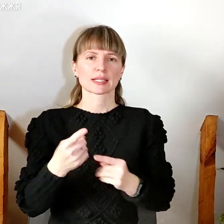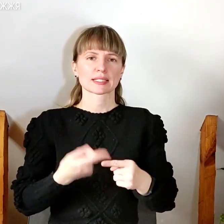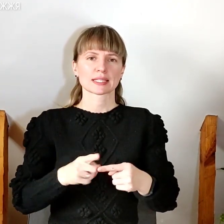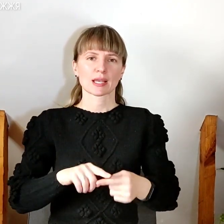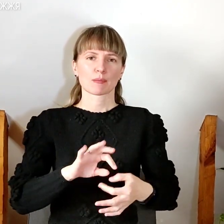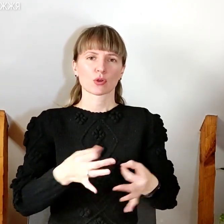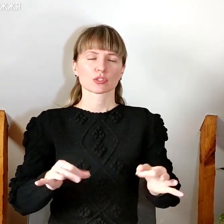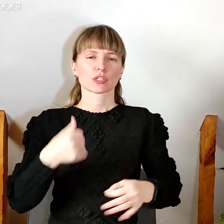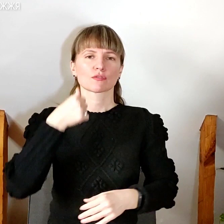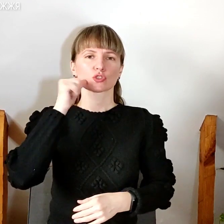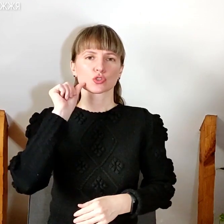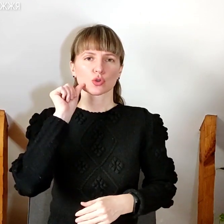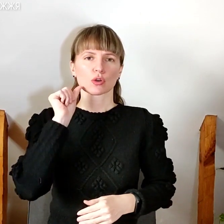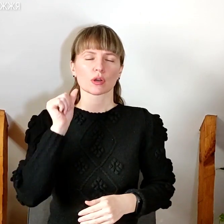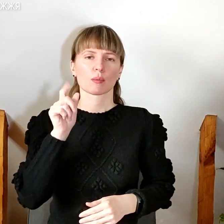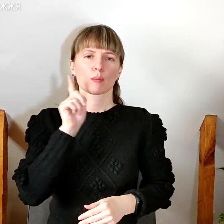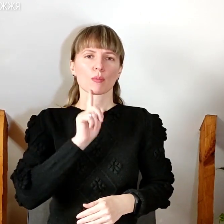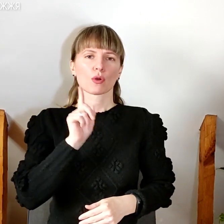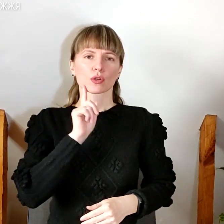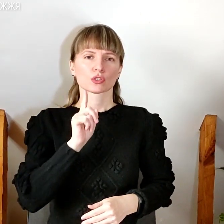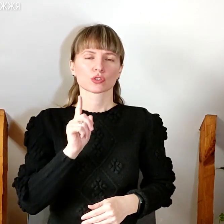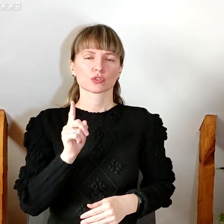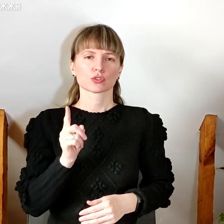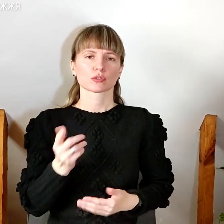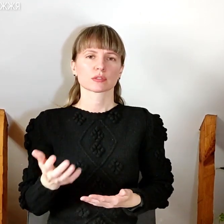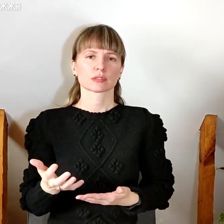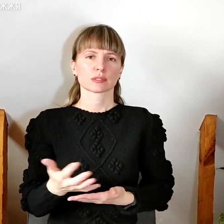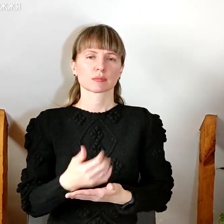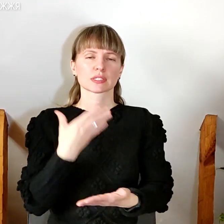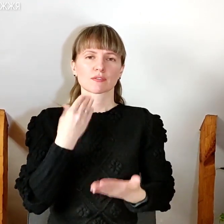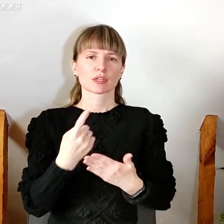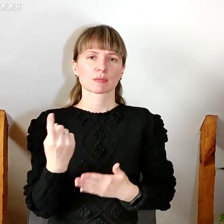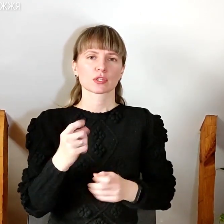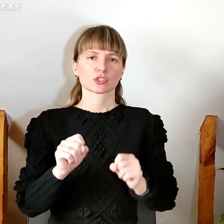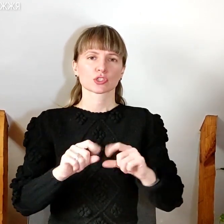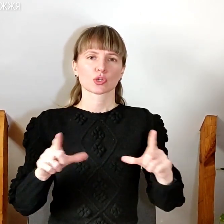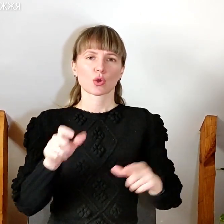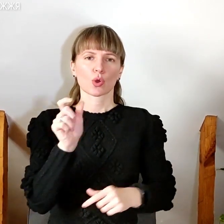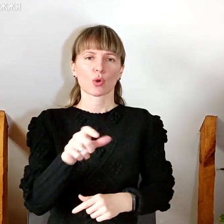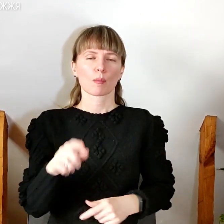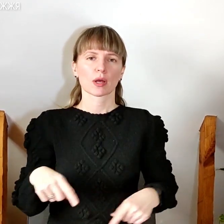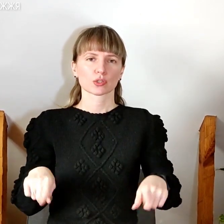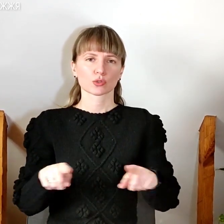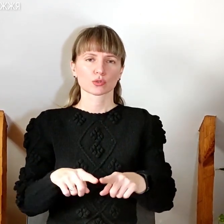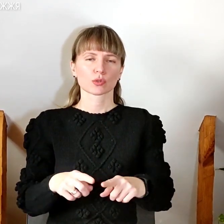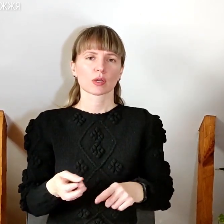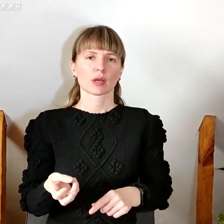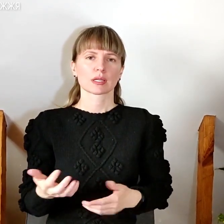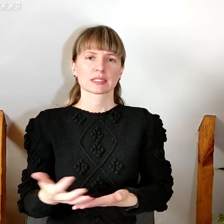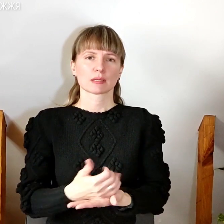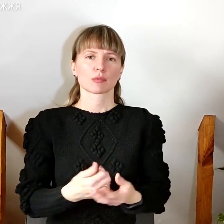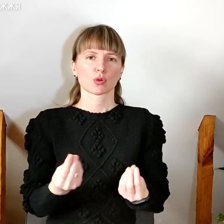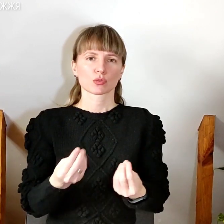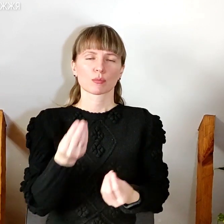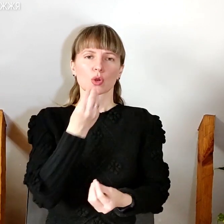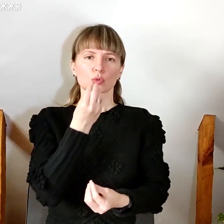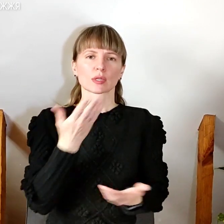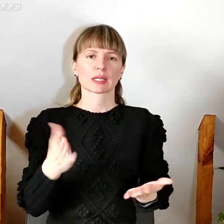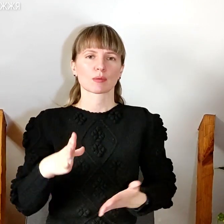процес. Вчора допоки що зібралися своєю, з першошкільною громадою, зібрали кошти, продукти, які були, і